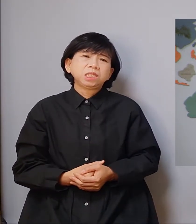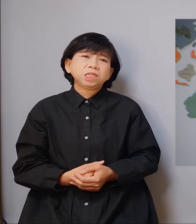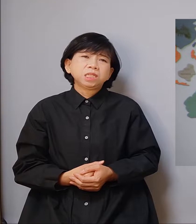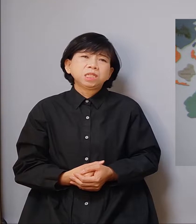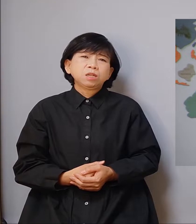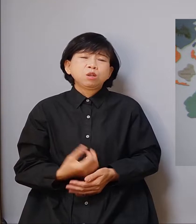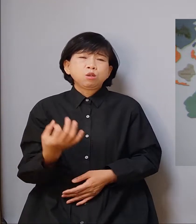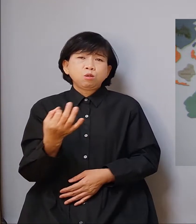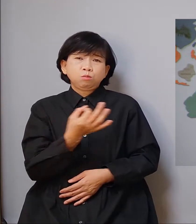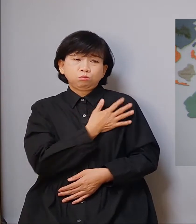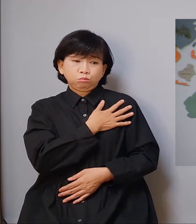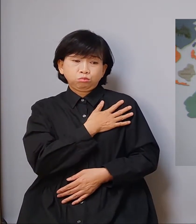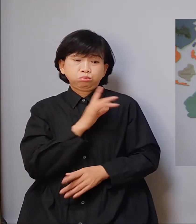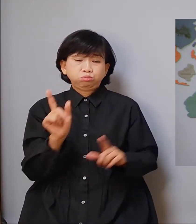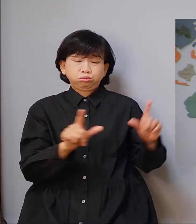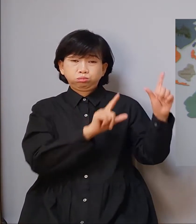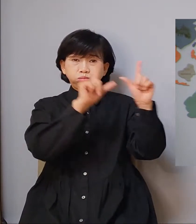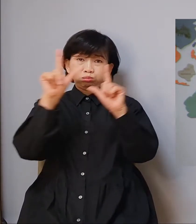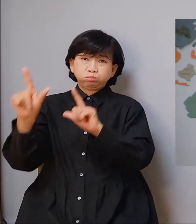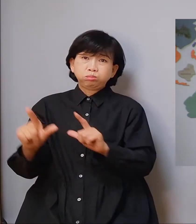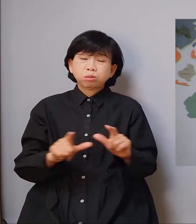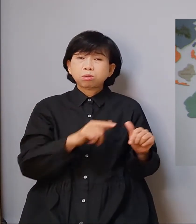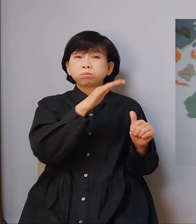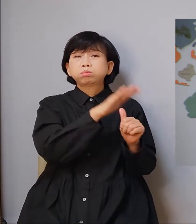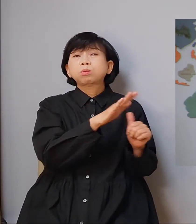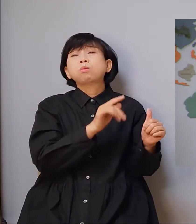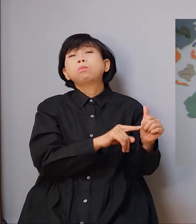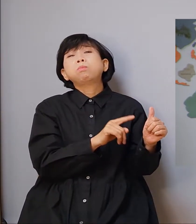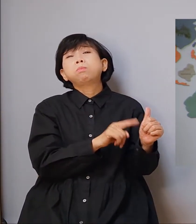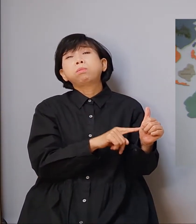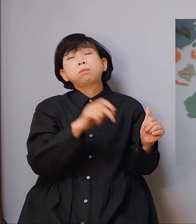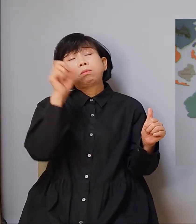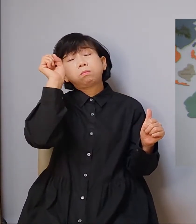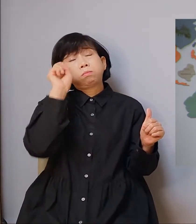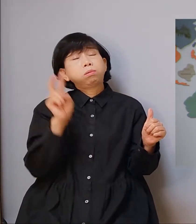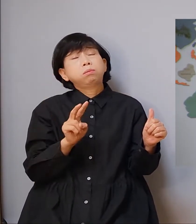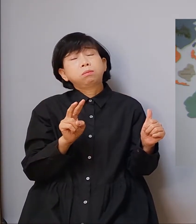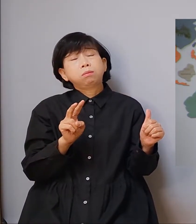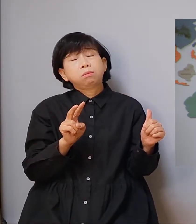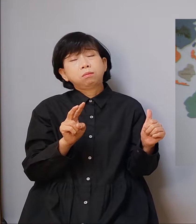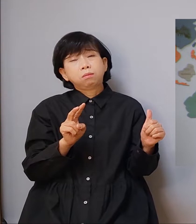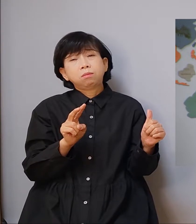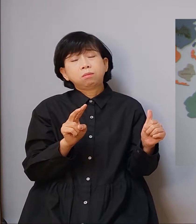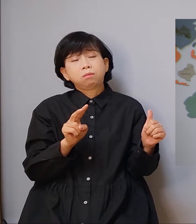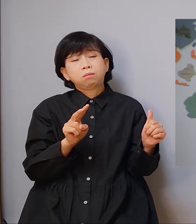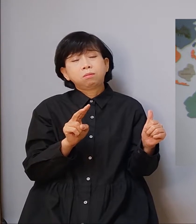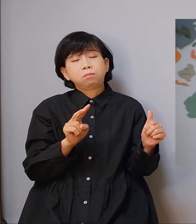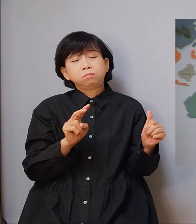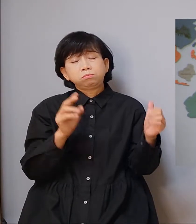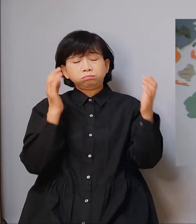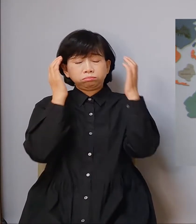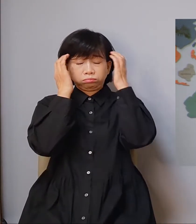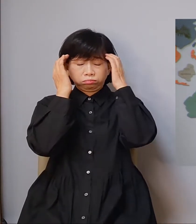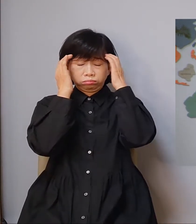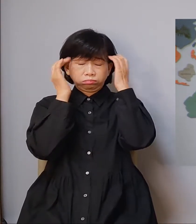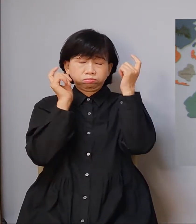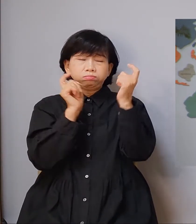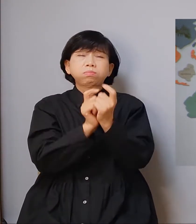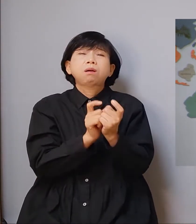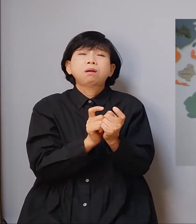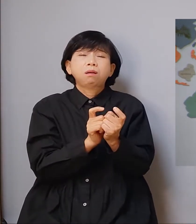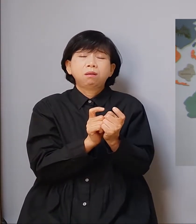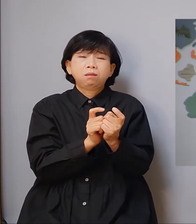유복한 집안에서 살던 철부지가 순식간에 구덩이에 빠져 죽을 위기에 놓이고 가까스로